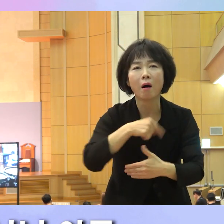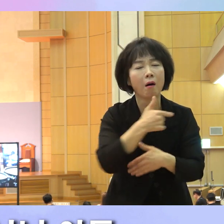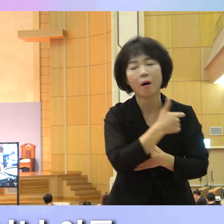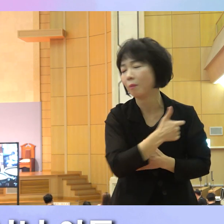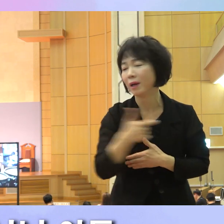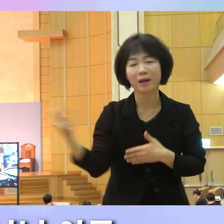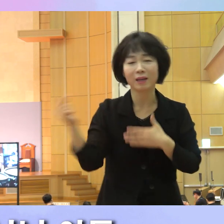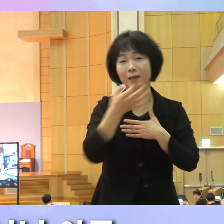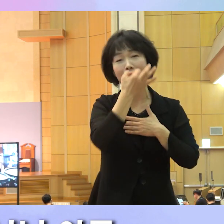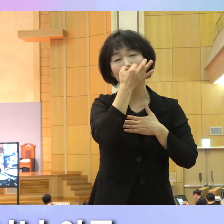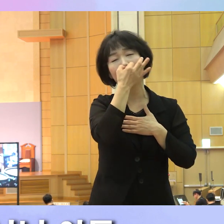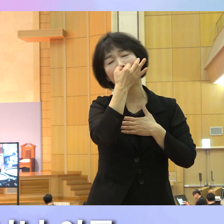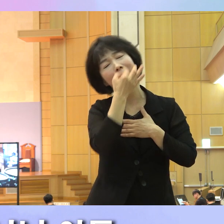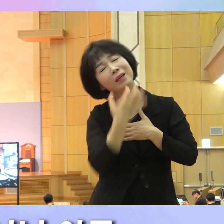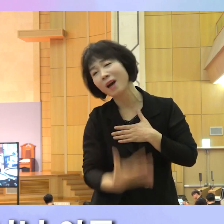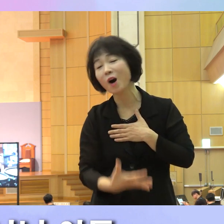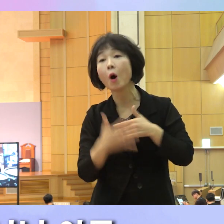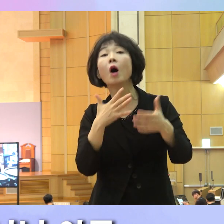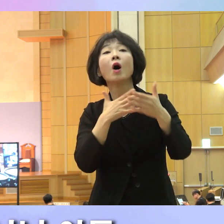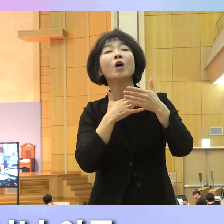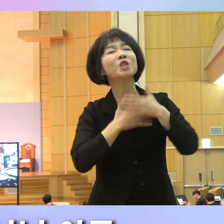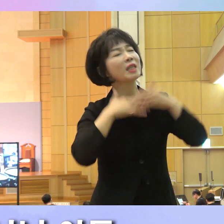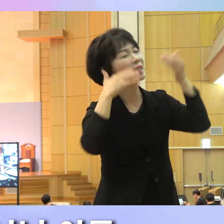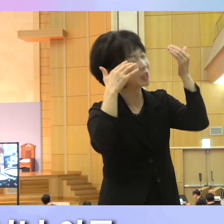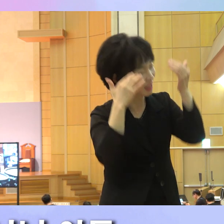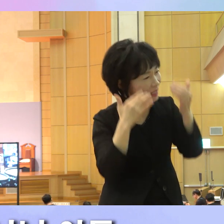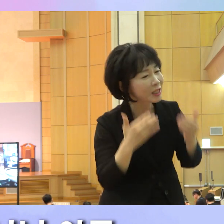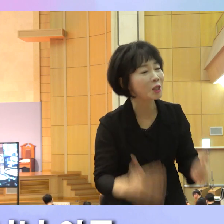내 맘이 힘에 겨워